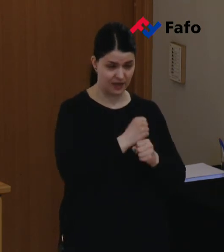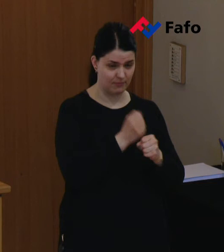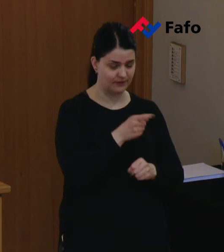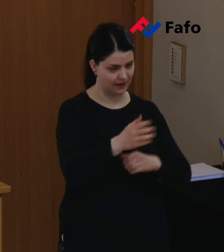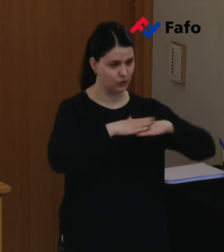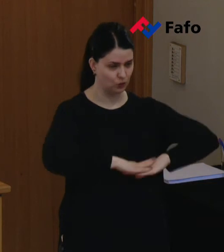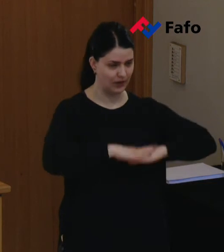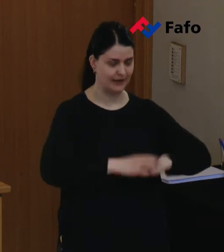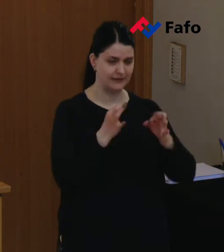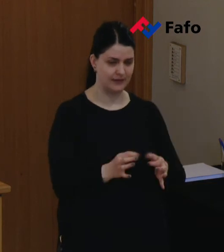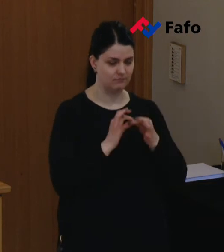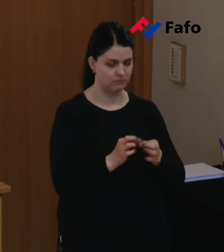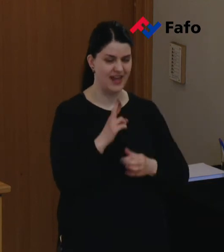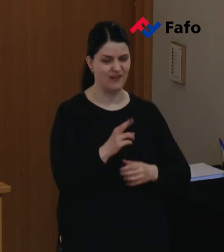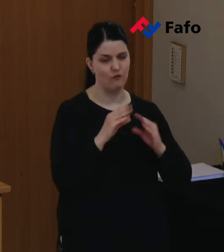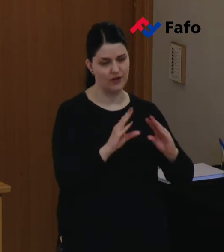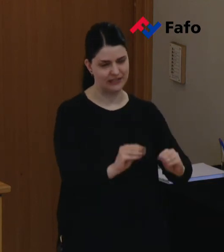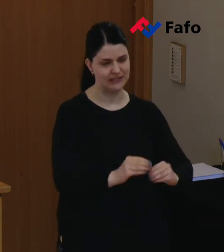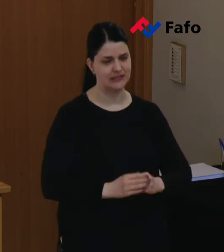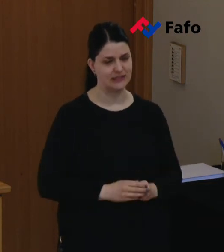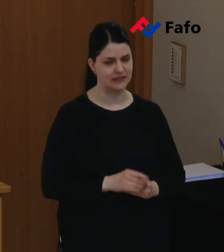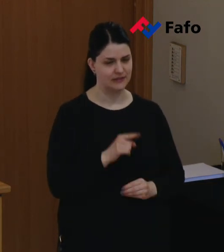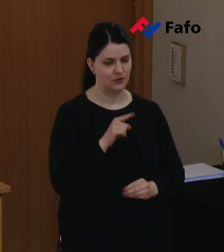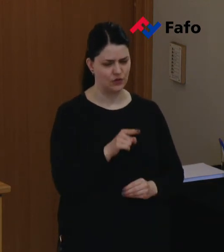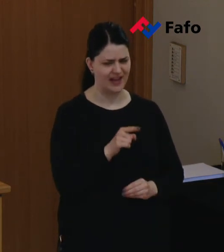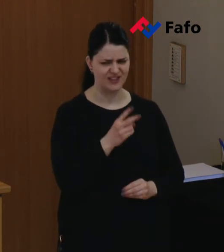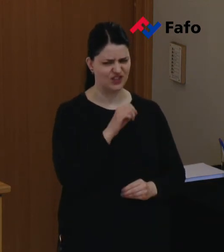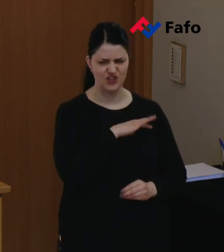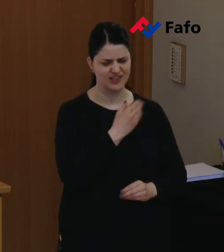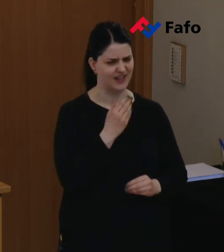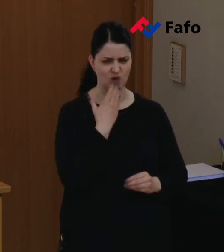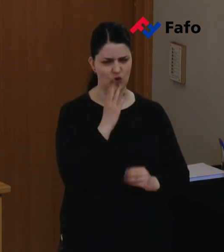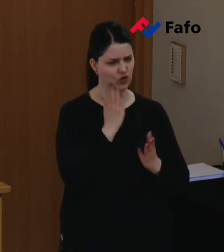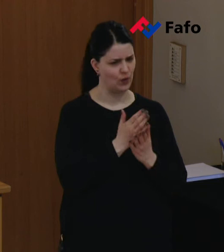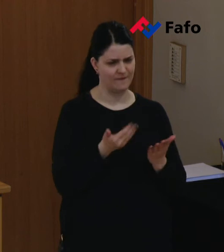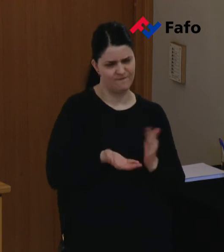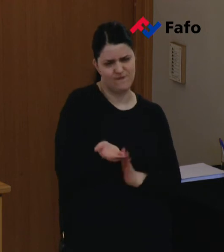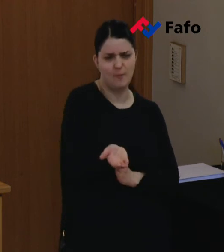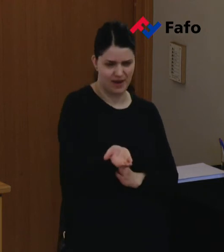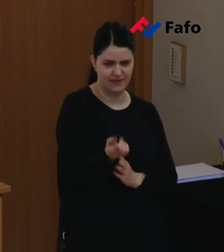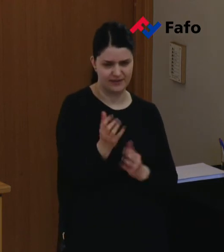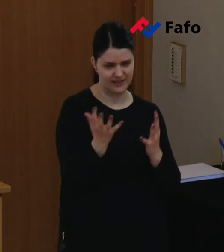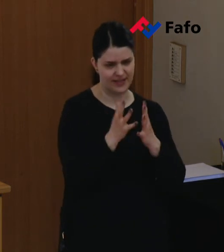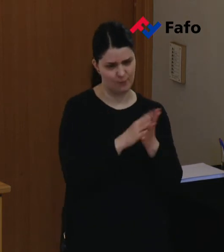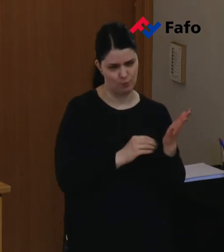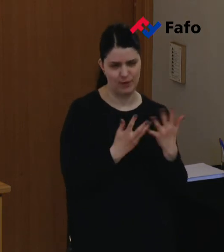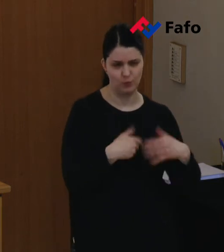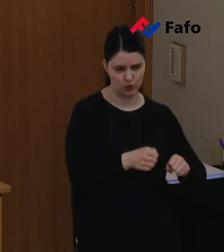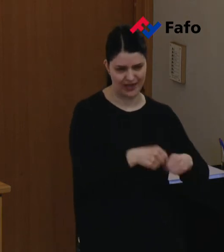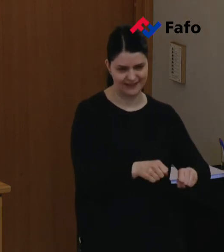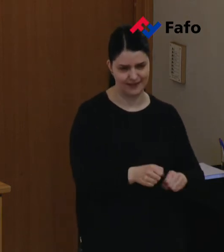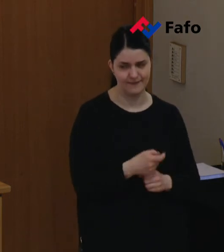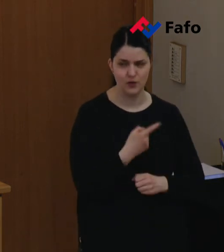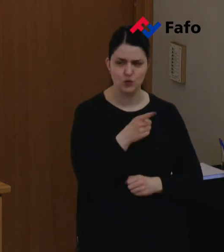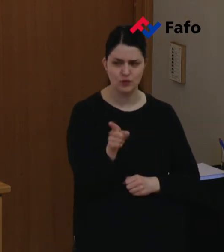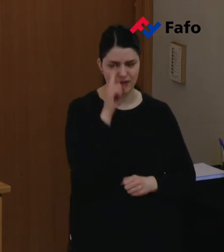helt grunnleggende ting ved recovery. Det synes jeg ikke kom godt nok fram i prosjektene. Og jeg tenker at